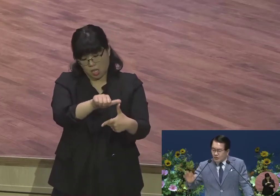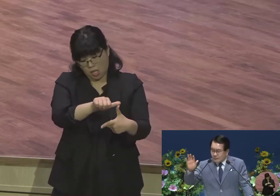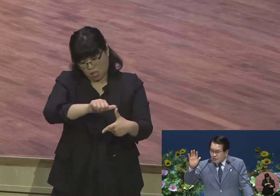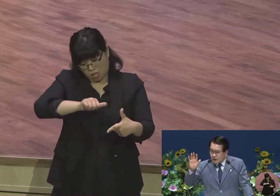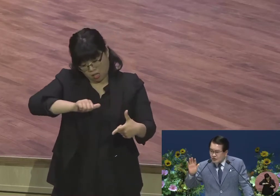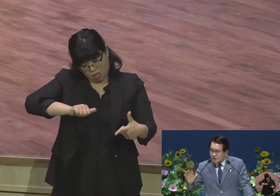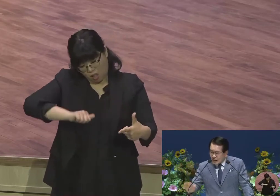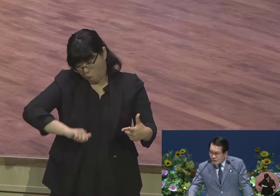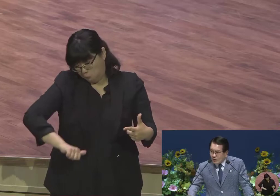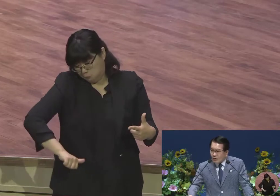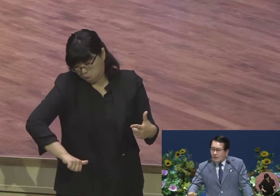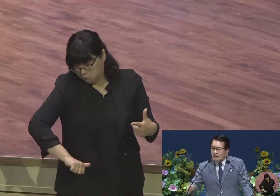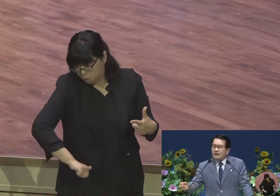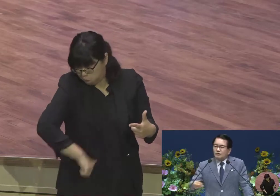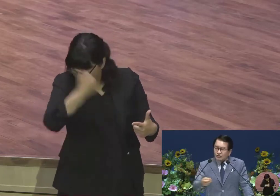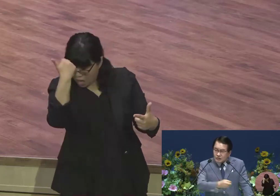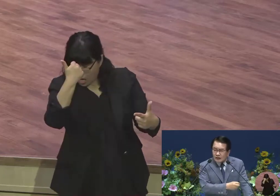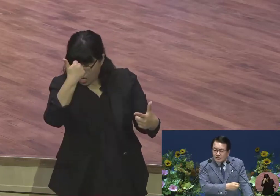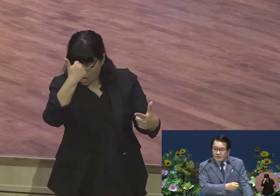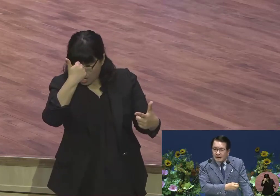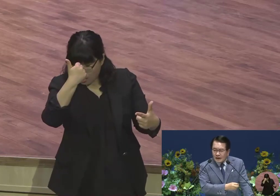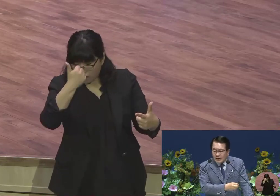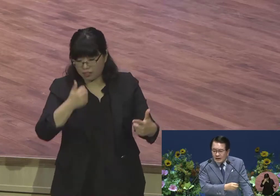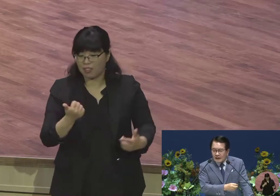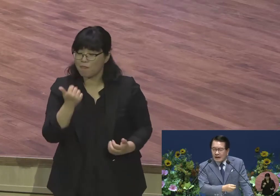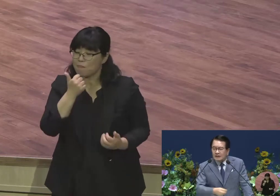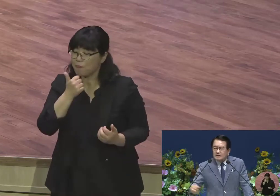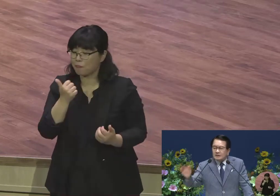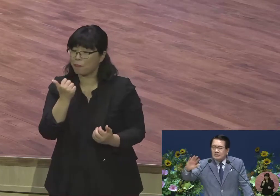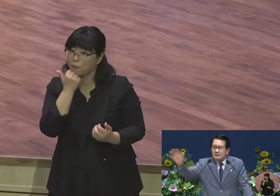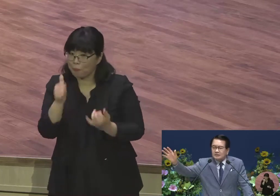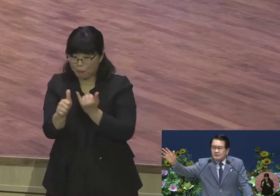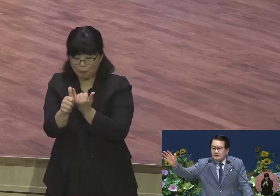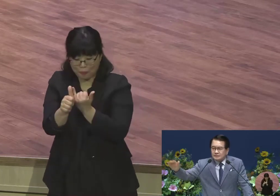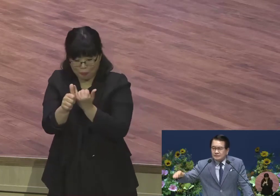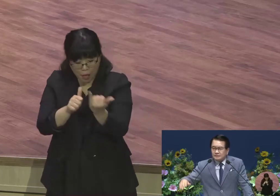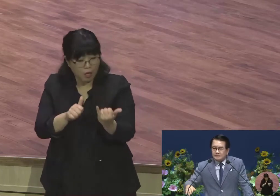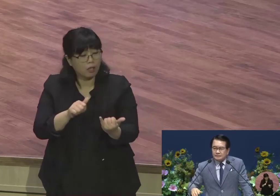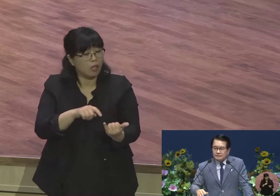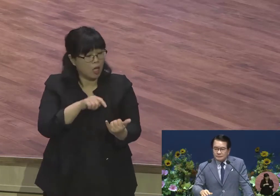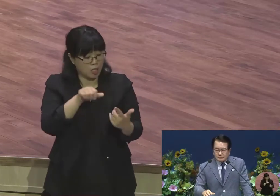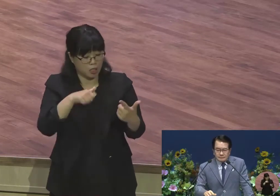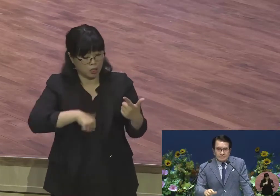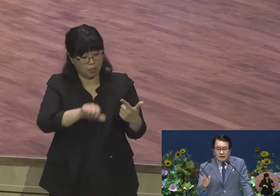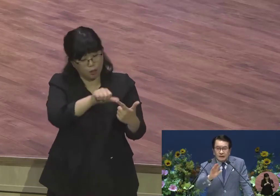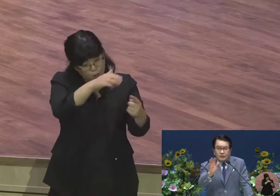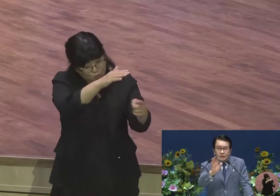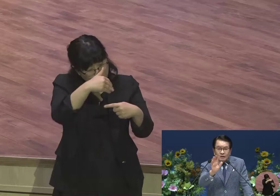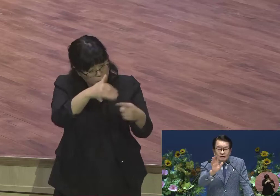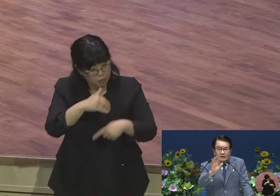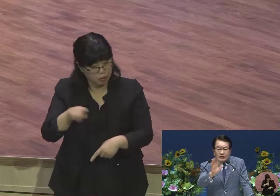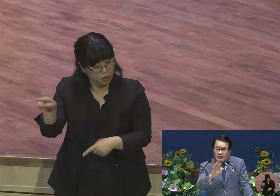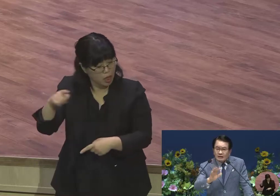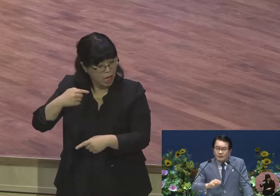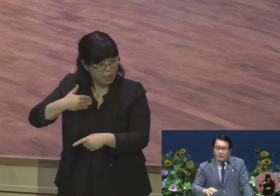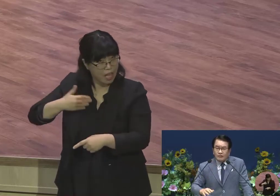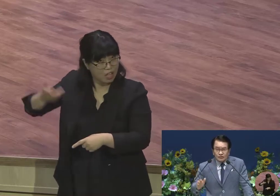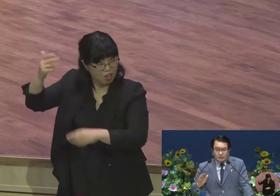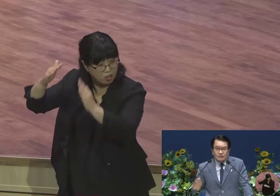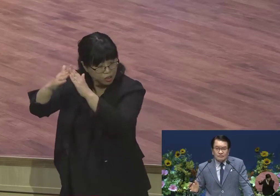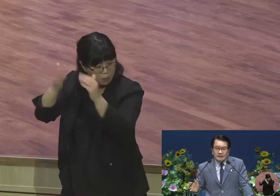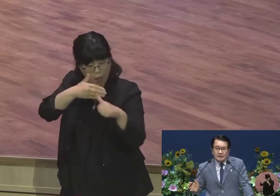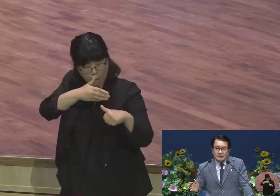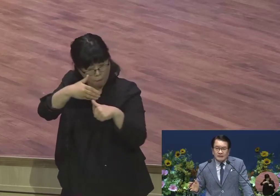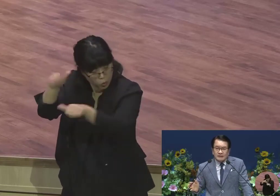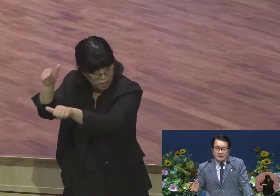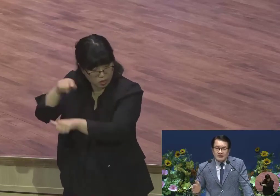분노가 풀릴 줄 알고 웃은 척아 좀 피해라 한 것이 끝이었어요 그 이로 영영이 아들을 보지